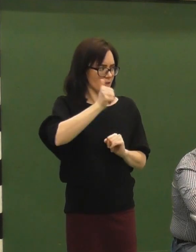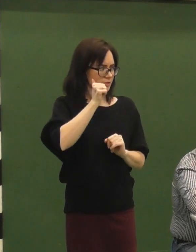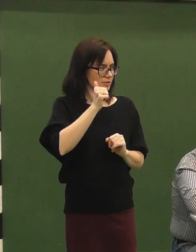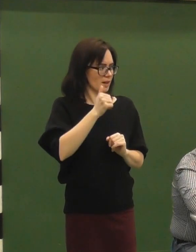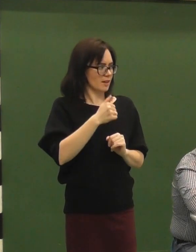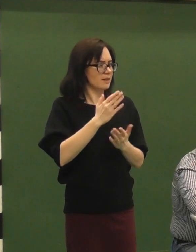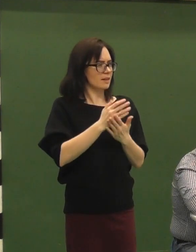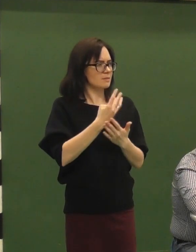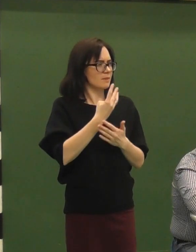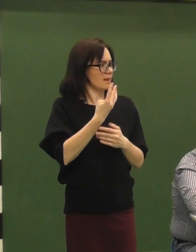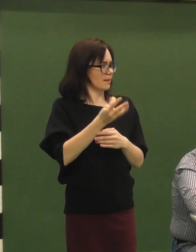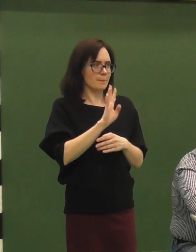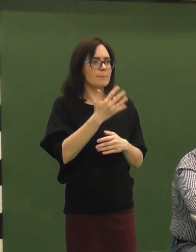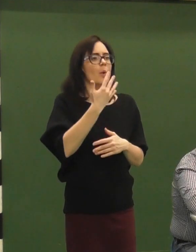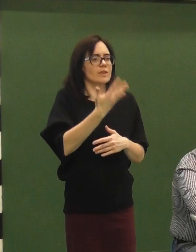50-ben